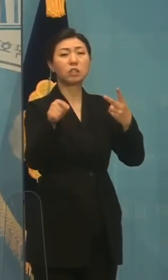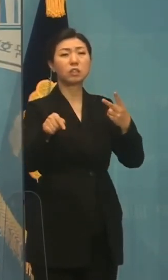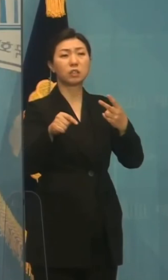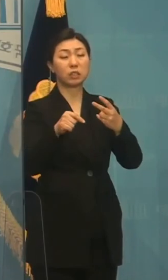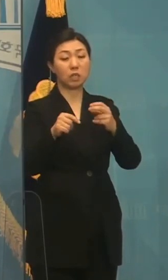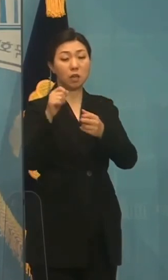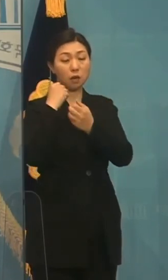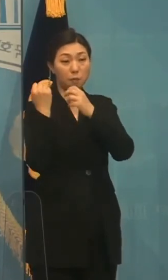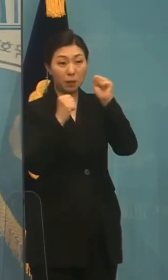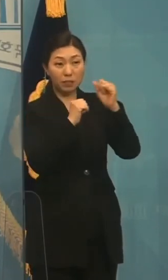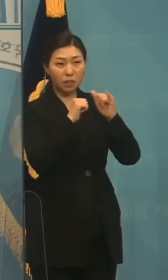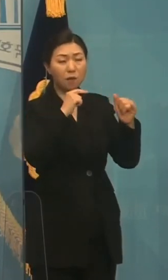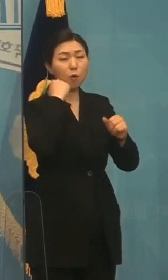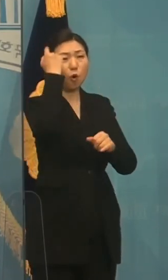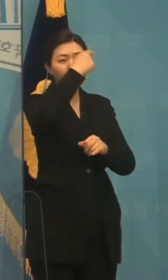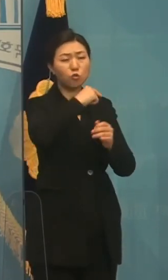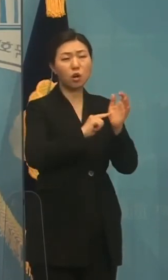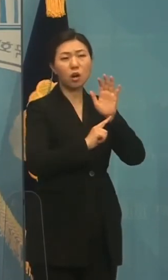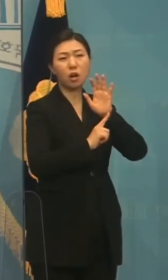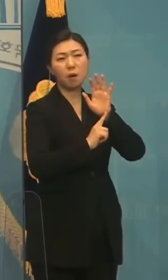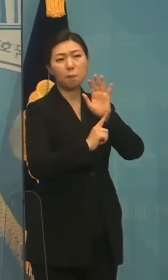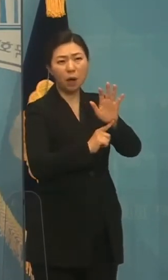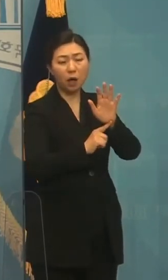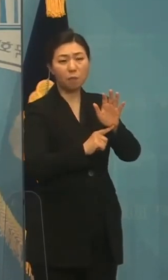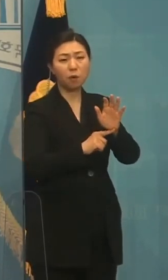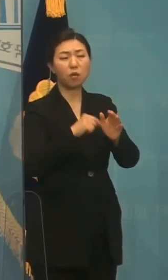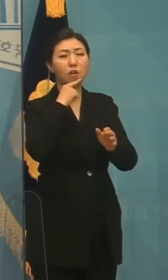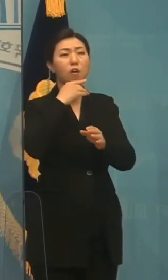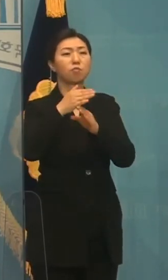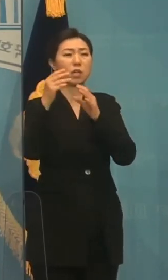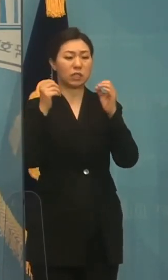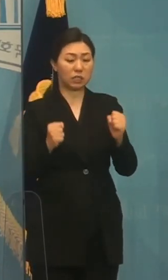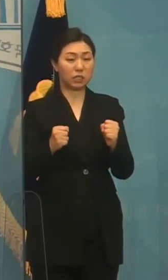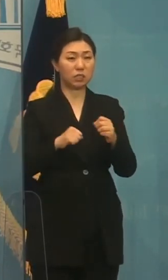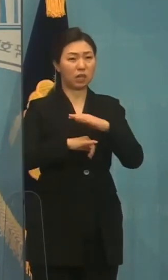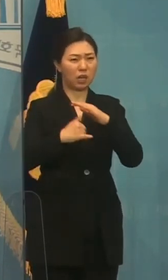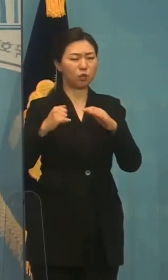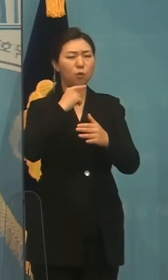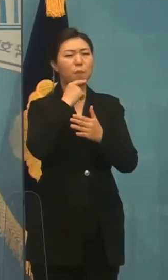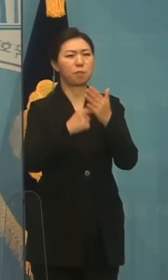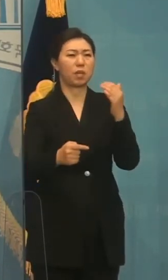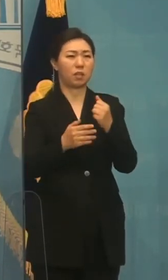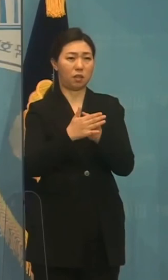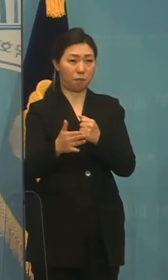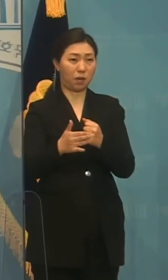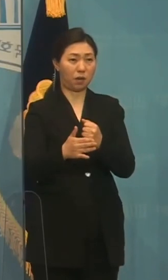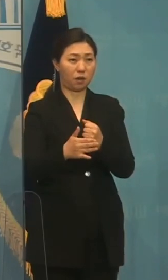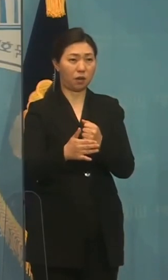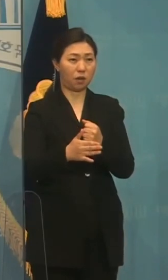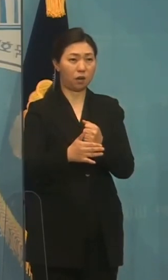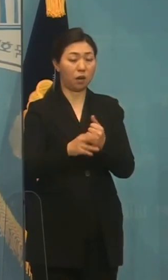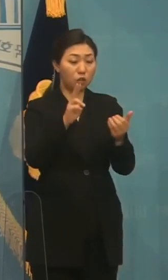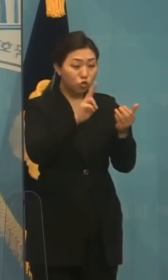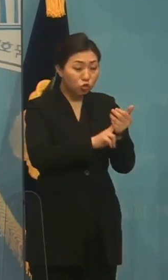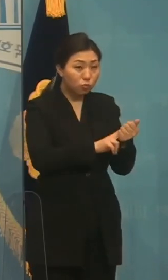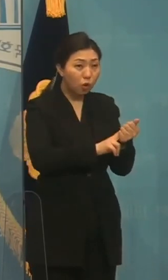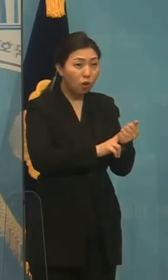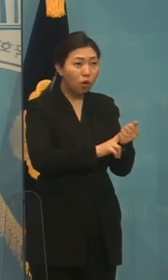알려져서 북에 남아있는 가족들이 피해받을까봐 법과 인도적 규정에 의해서 지금 못하게 되어 있습니다. 그것도